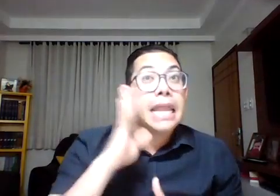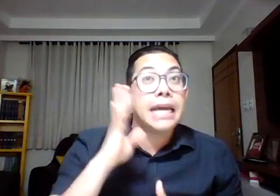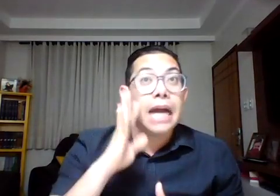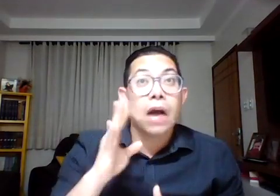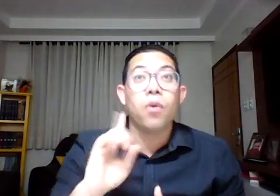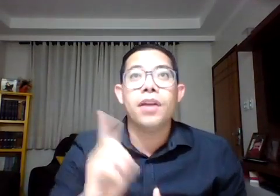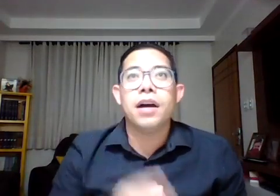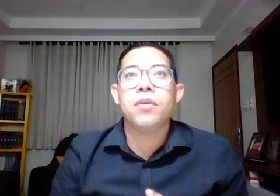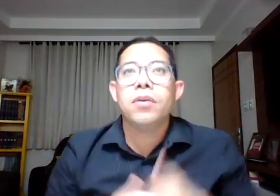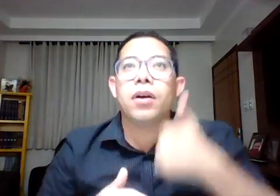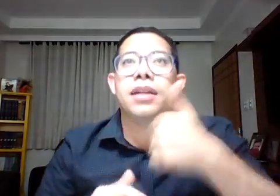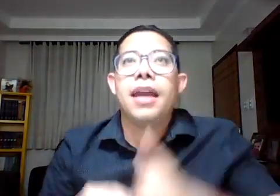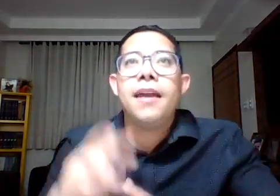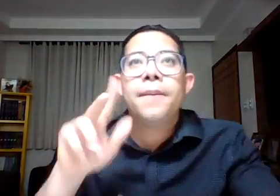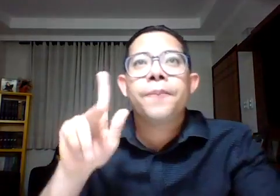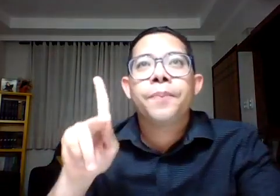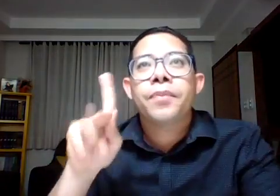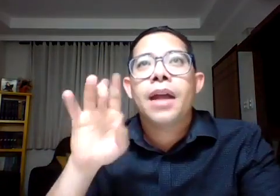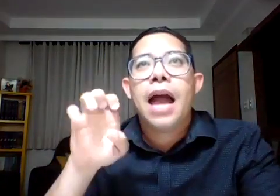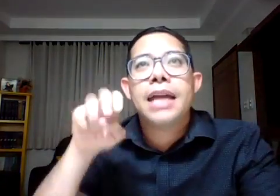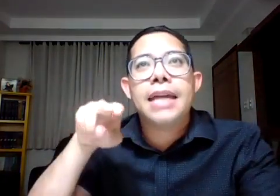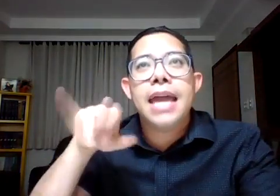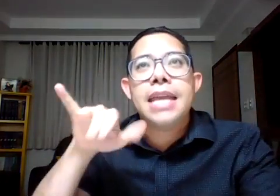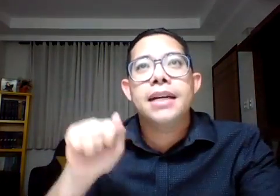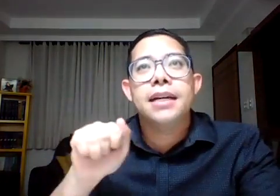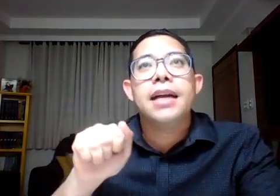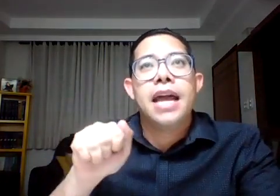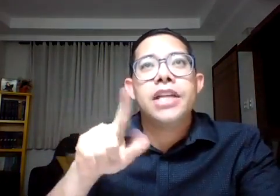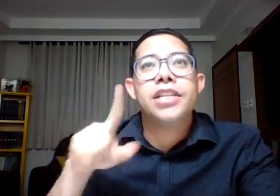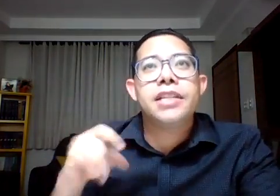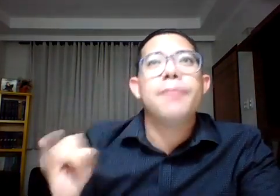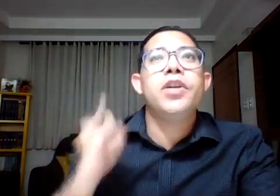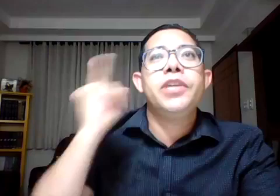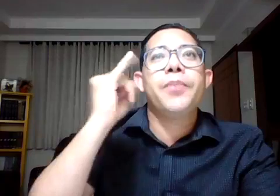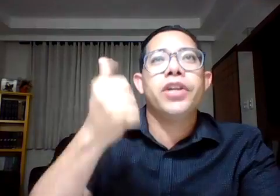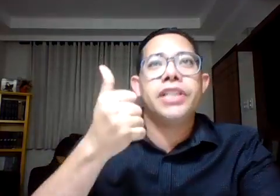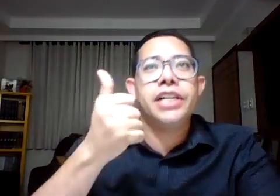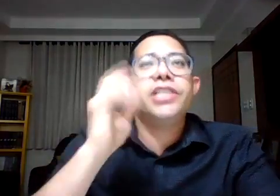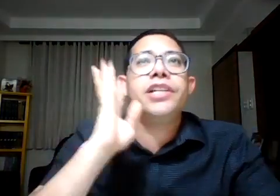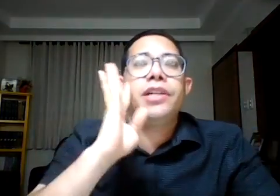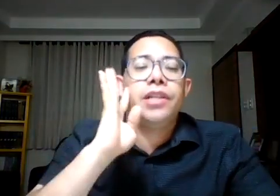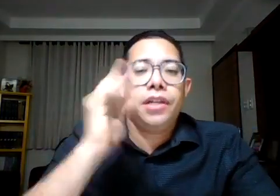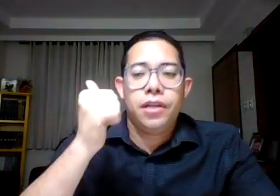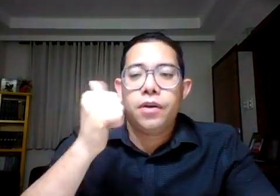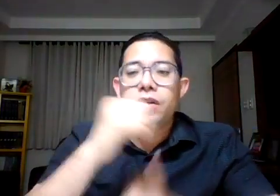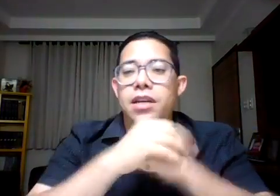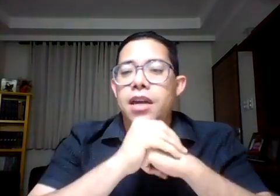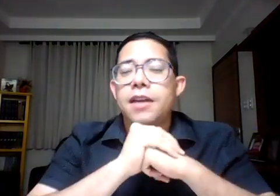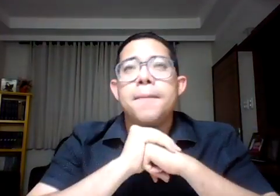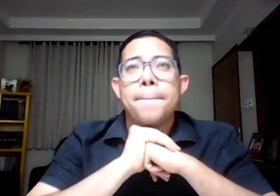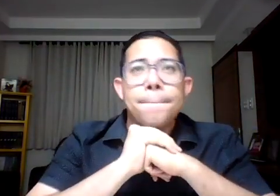legal ou não, ok? A Kênia, ela disse que é muito importante, ok?